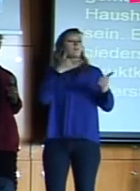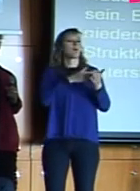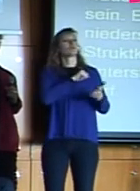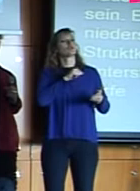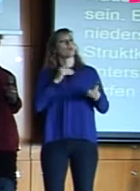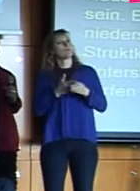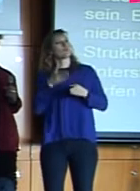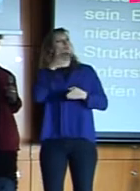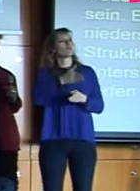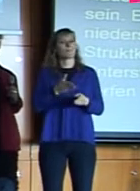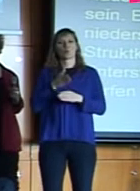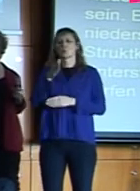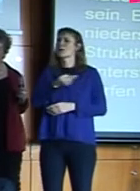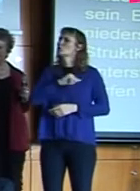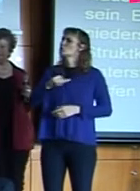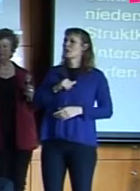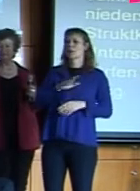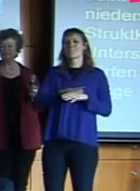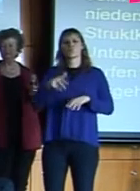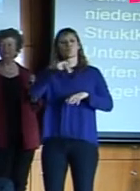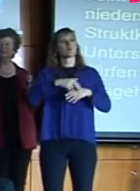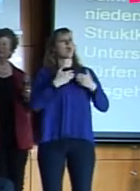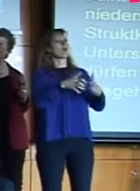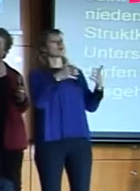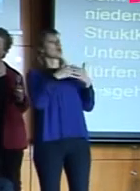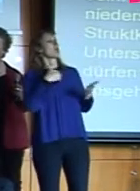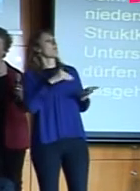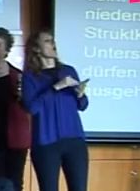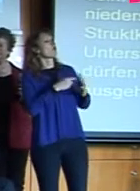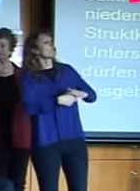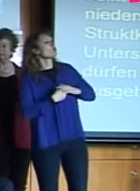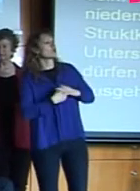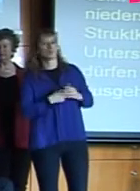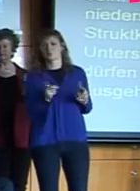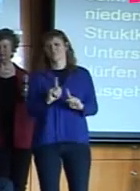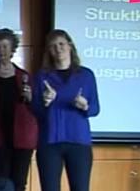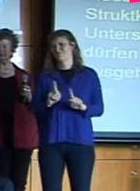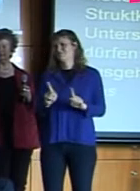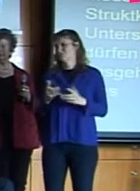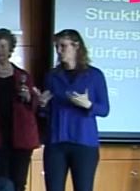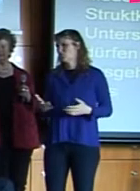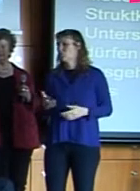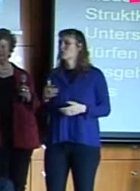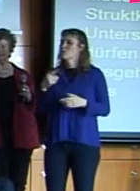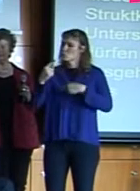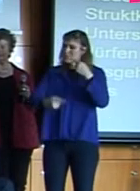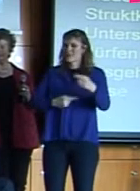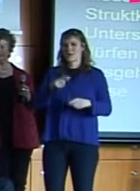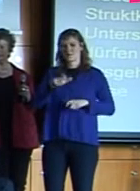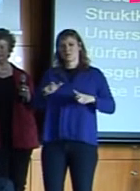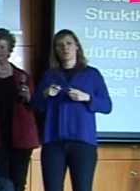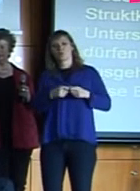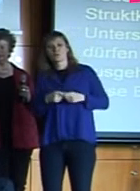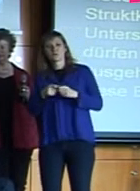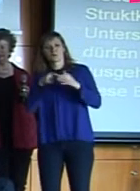zu überwinden und für sich selbst auf die Bühne zu gehen und zu sagen, ich brauche Unterstützung und Hilfe. Da braucht es zugehende